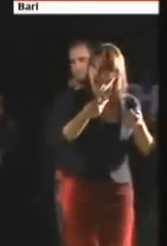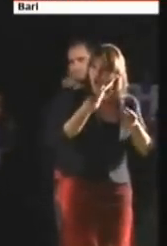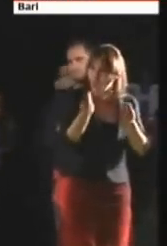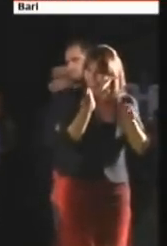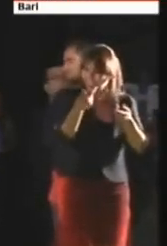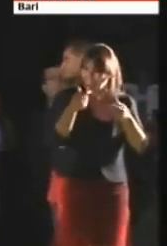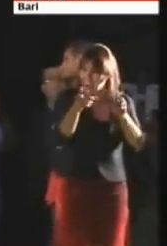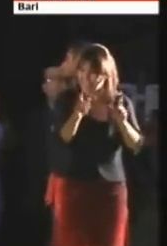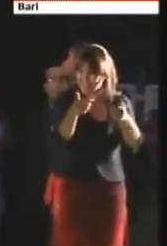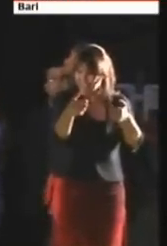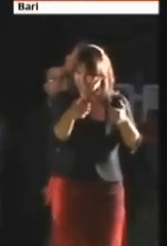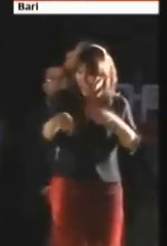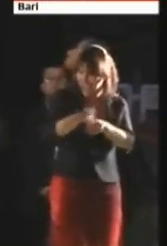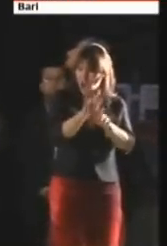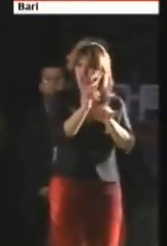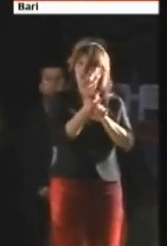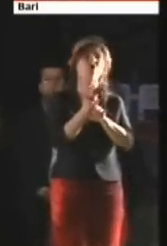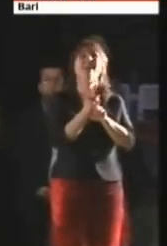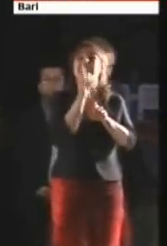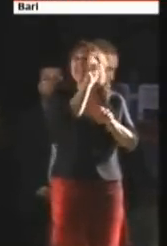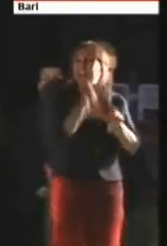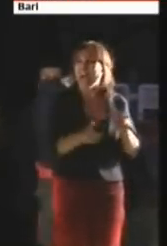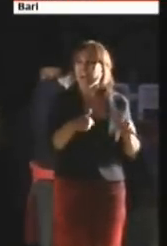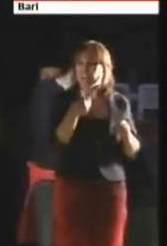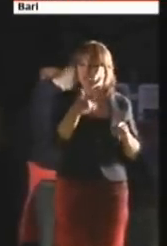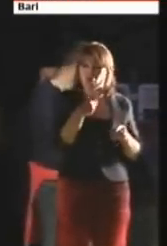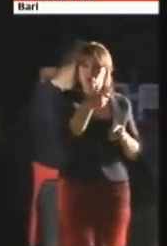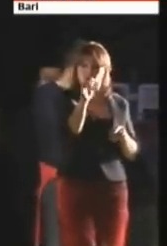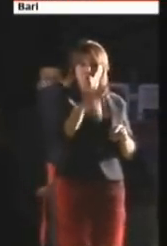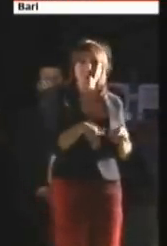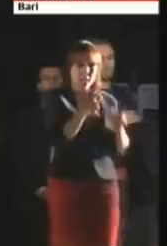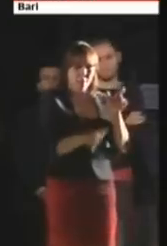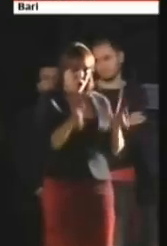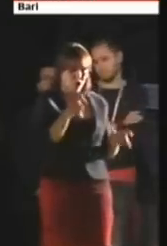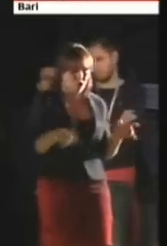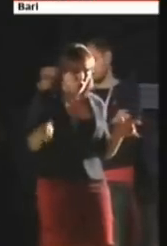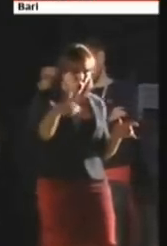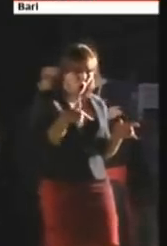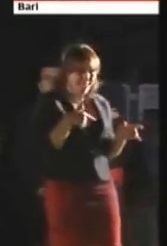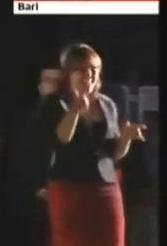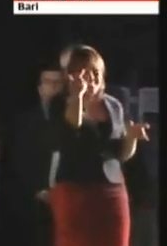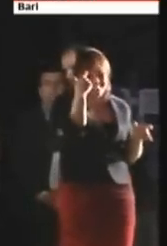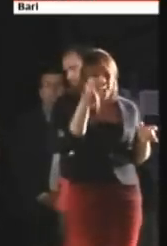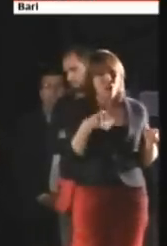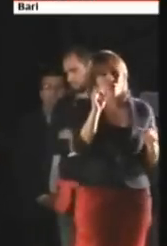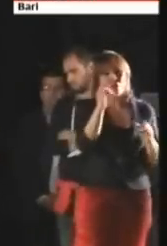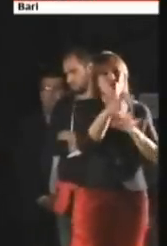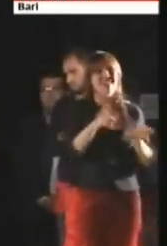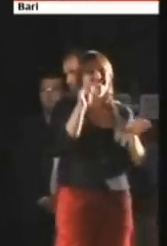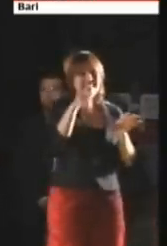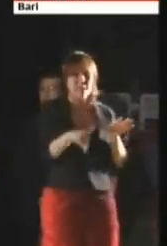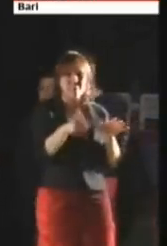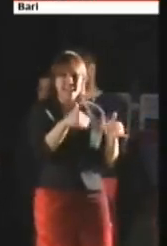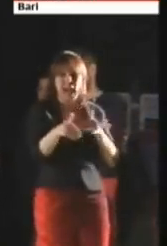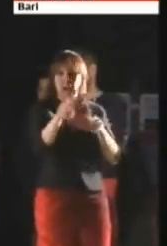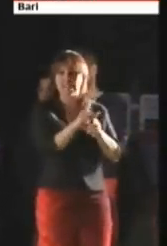Allora ci sono in Italia 100.000 persone. Che è la popolazione della Val d'Aosta, che costano allo Stato 17 miliardi, sono le super